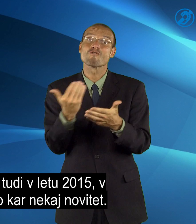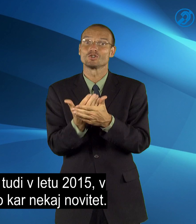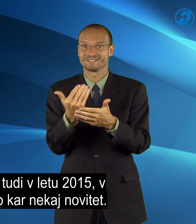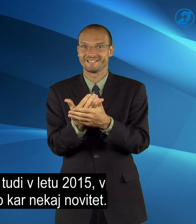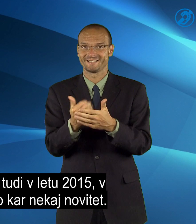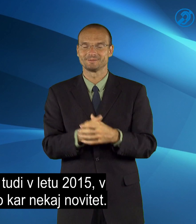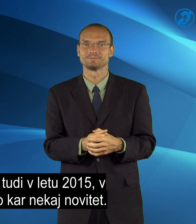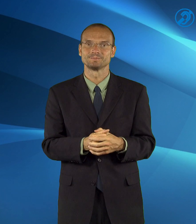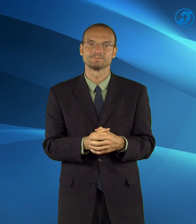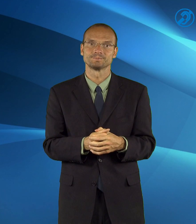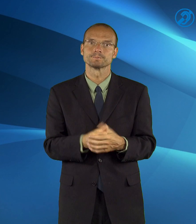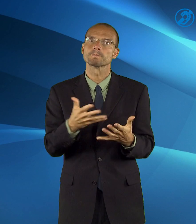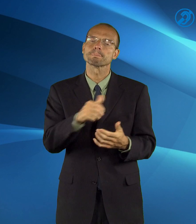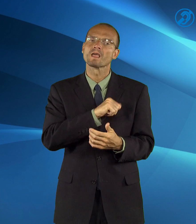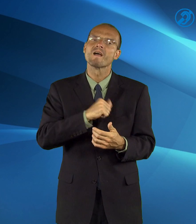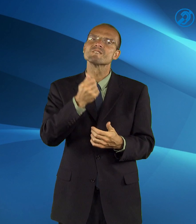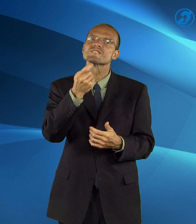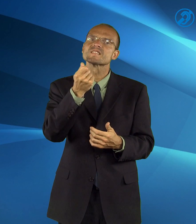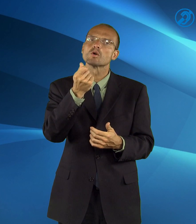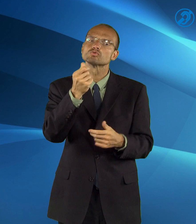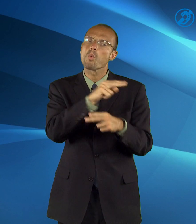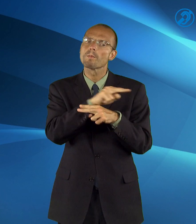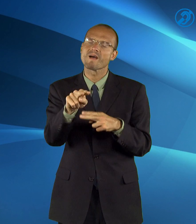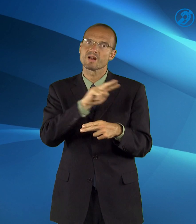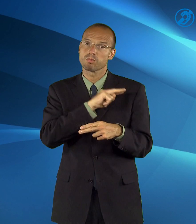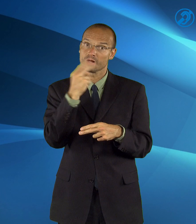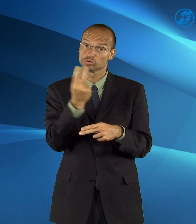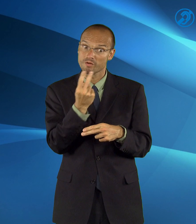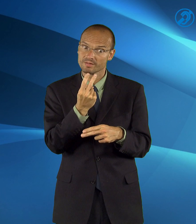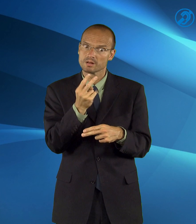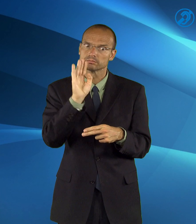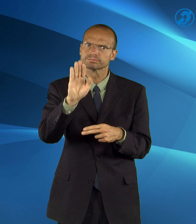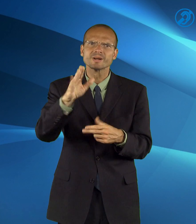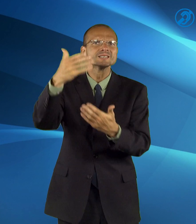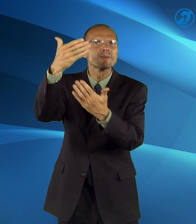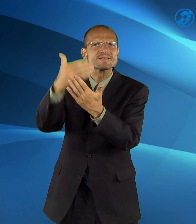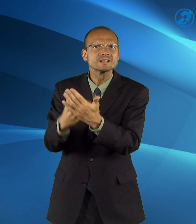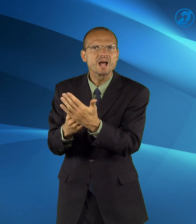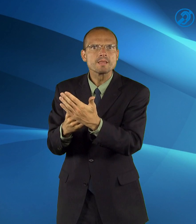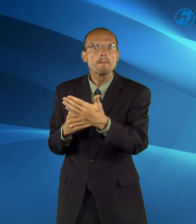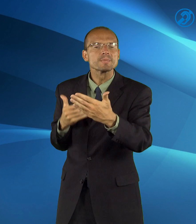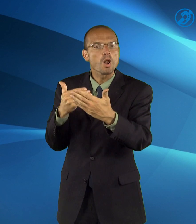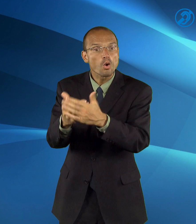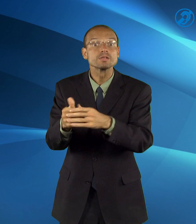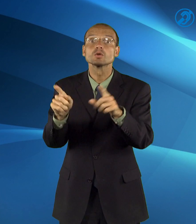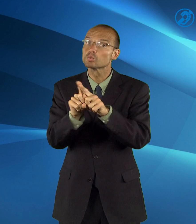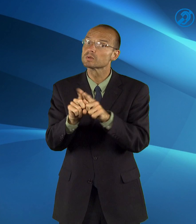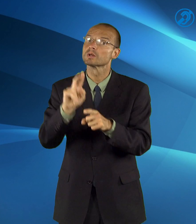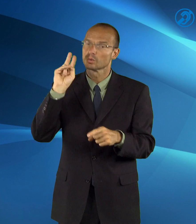nekaj novitet. Finančna uprava Republike Slovenije prilagodila spletne strani tudi gluhim in naglušnim.